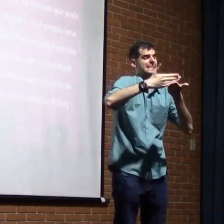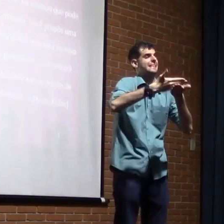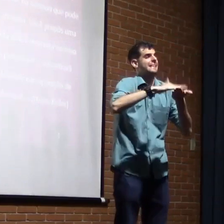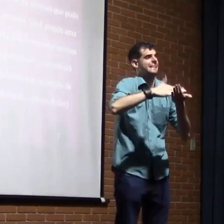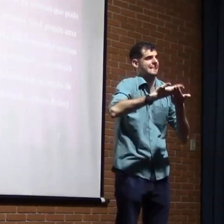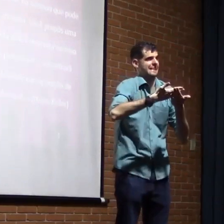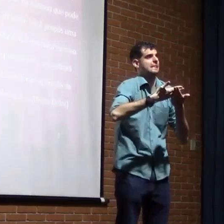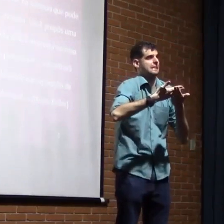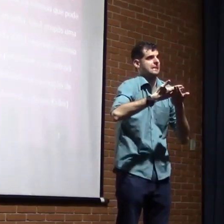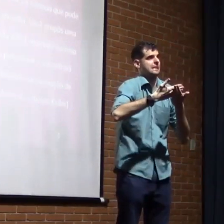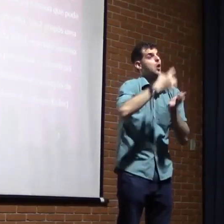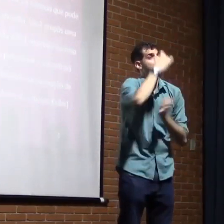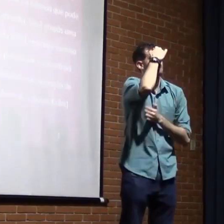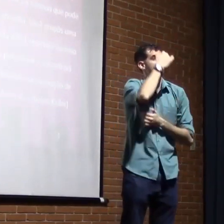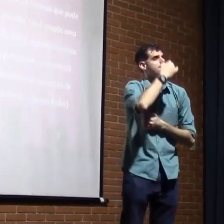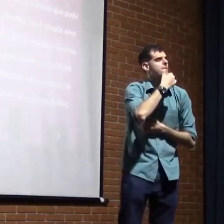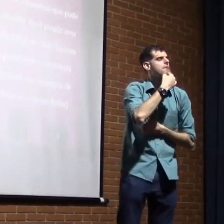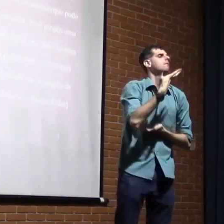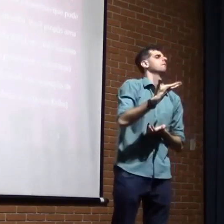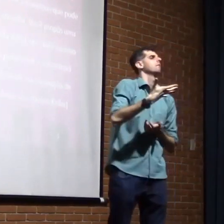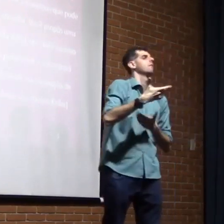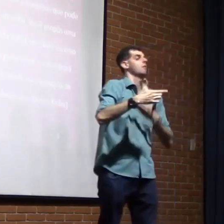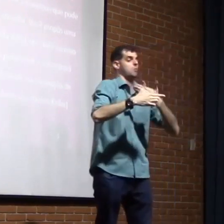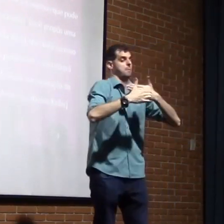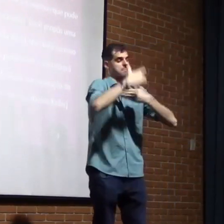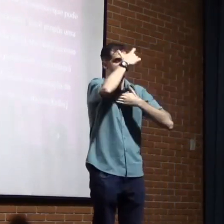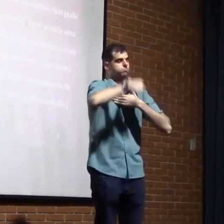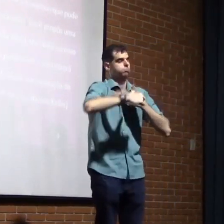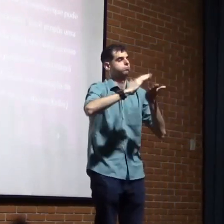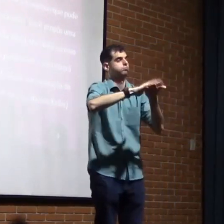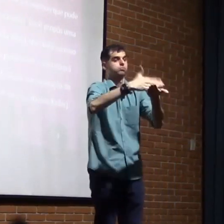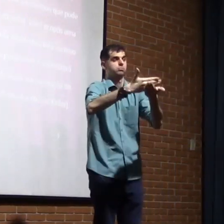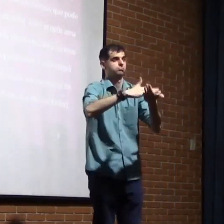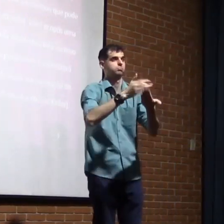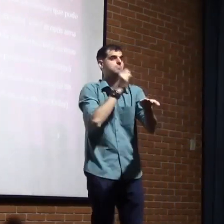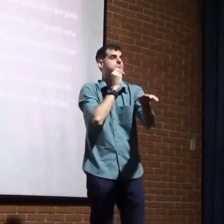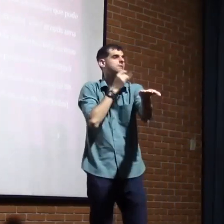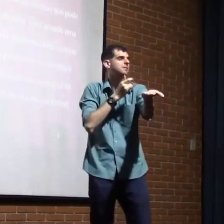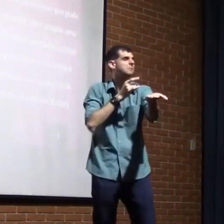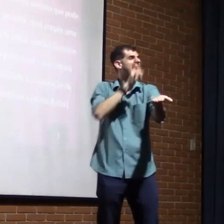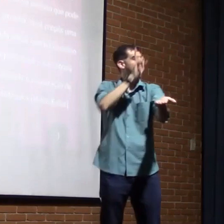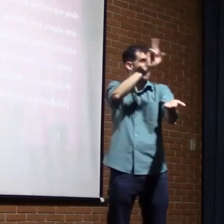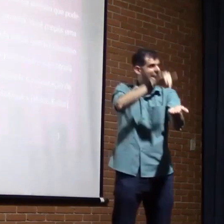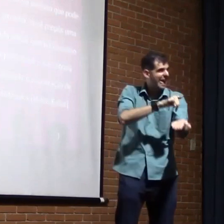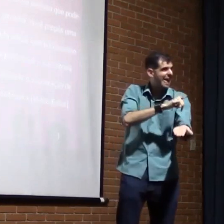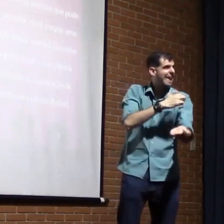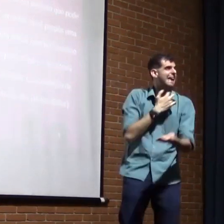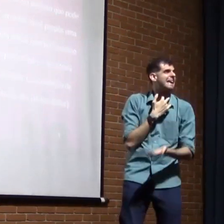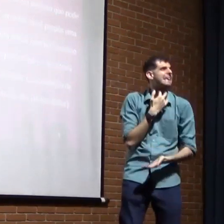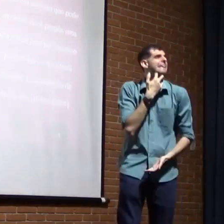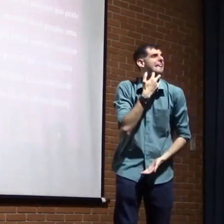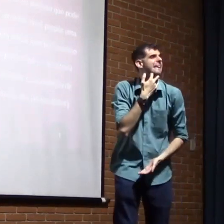ponto importante também é pensar que o intérprete, ele está ali como o seu papel é ser a voz do